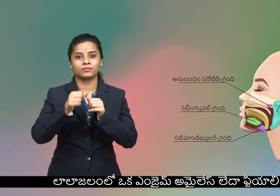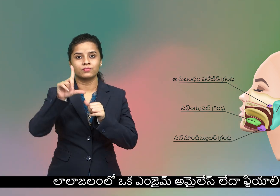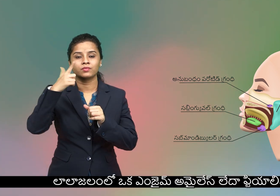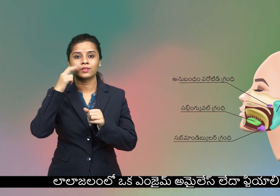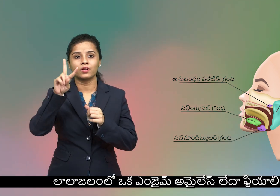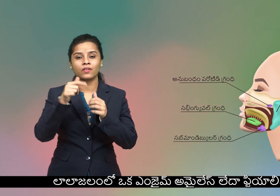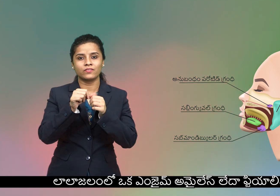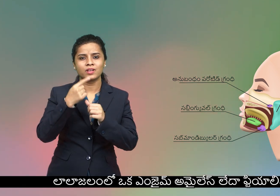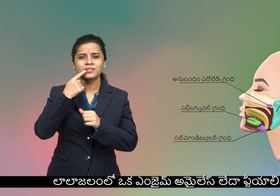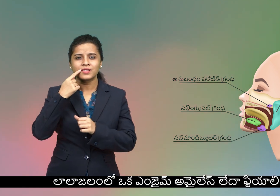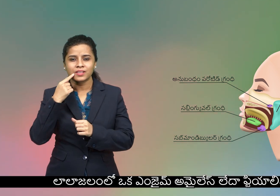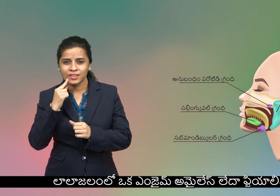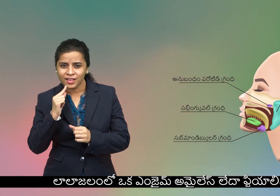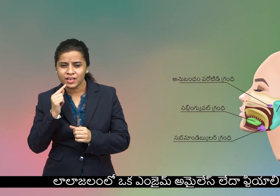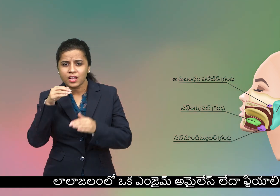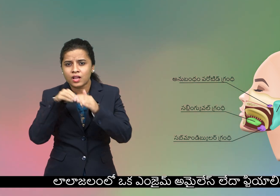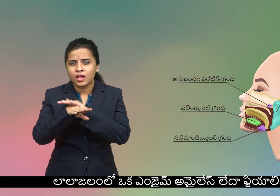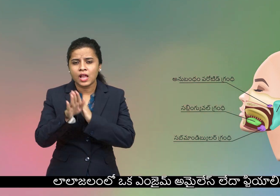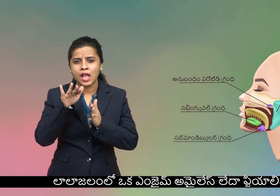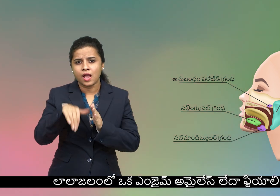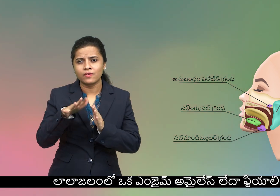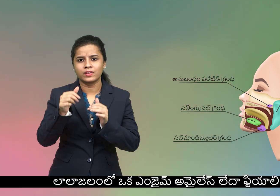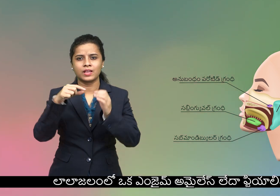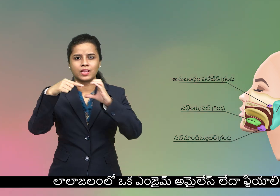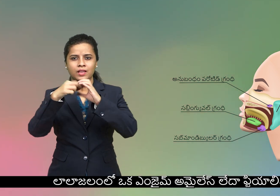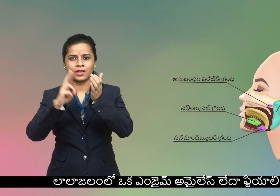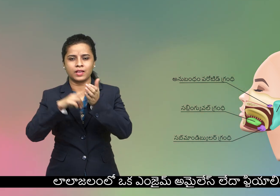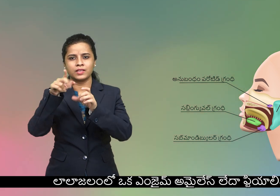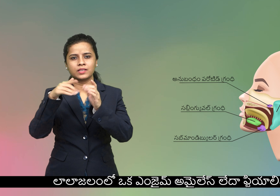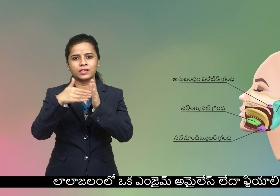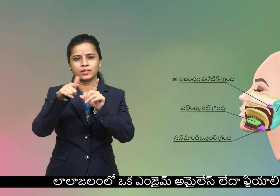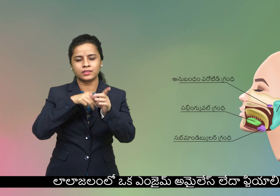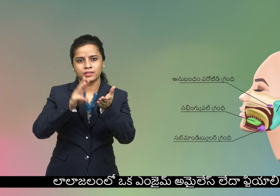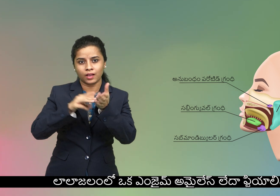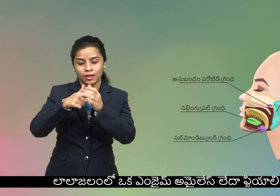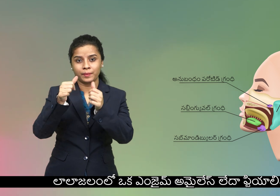లాలాజలంలో ఒక ఎంజైమ్ అమైలేస్ లేదా టియాలిన్ ఉంటుంది.